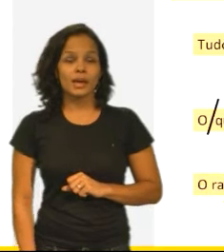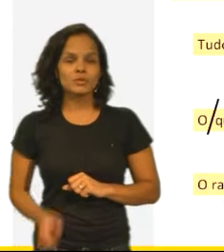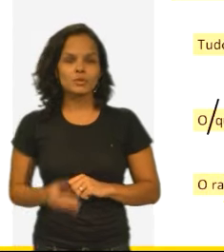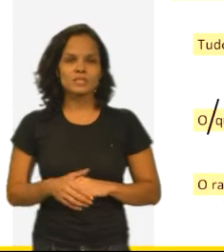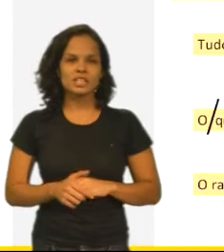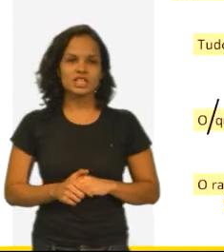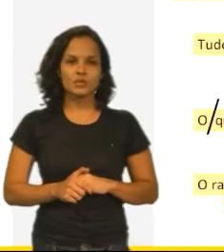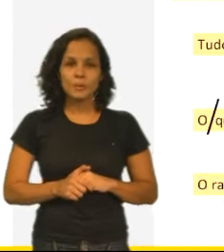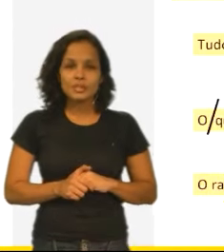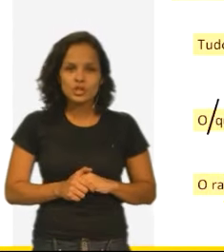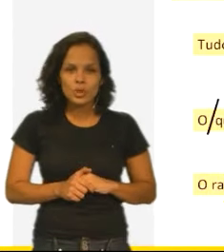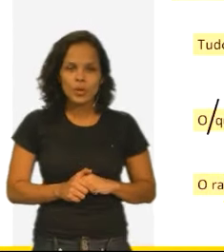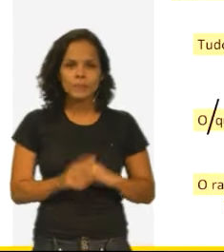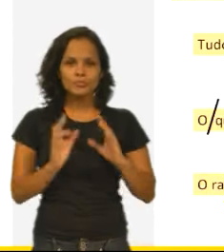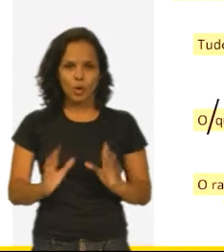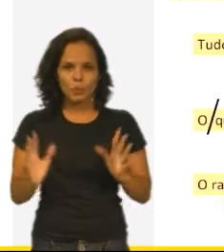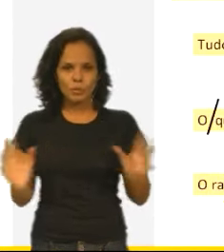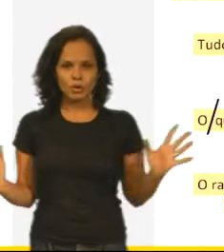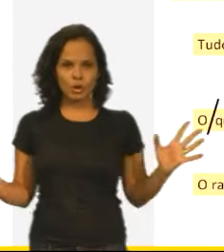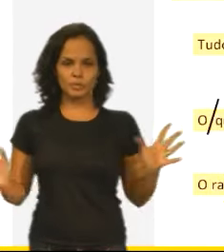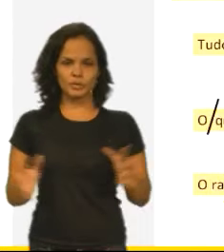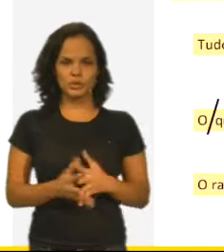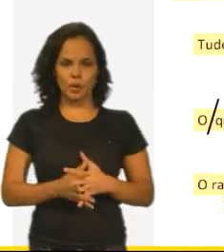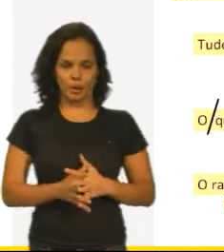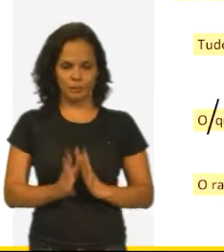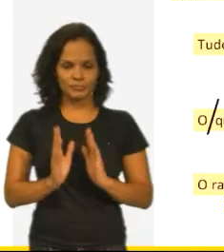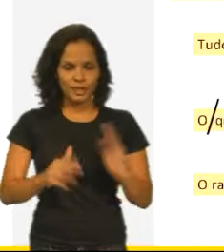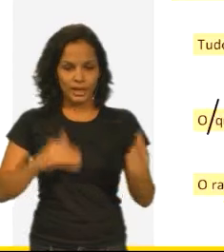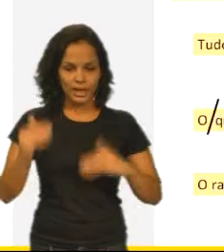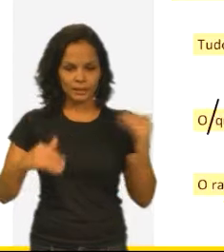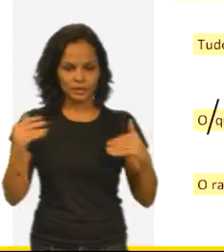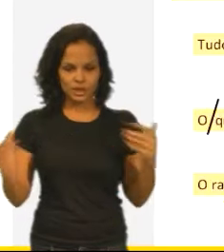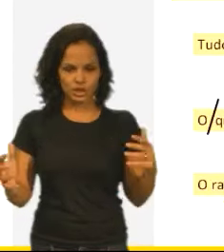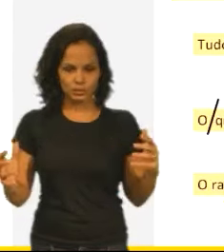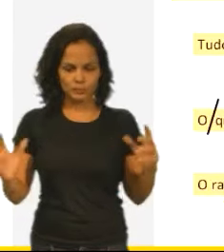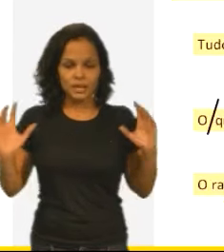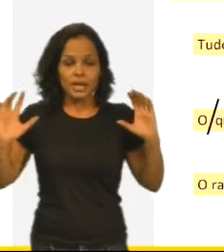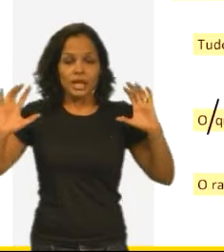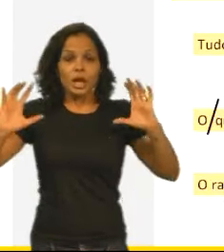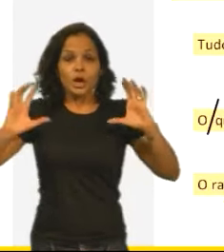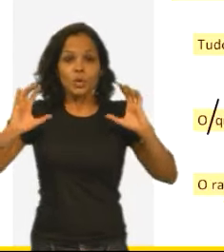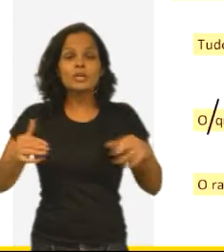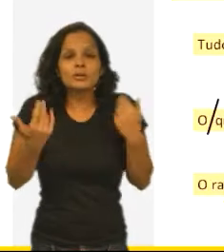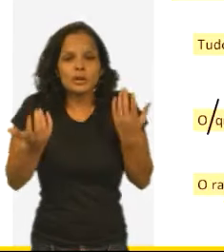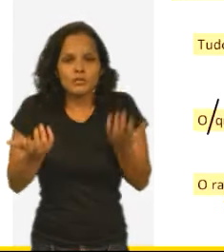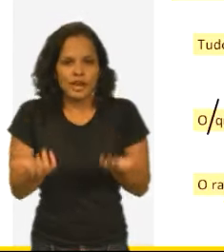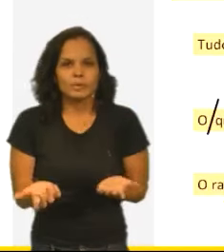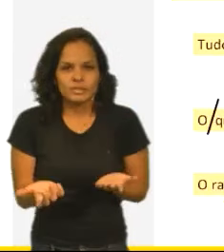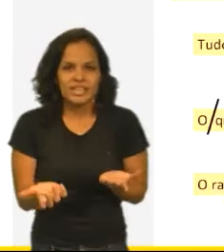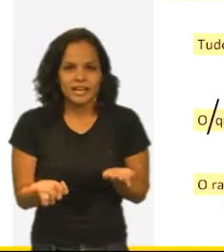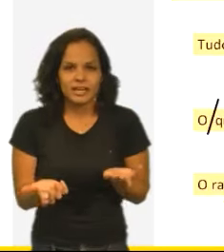um substantivo pessoa ou pronome pessoal. Repetindo. Quando eu tenho o verbo ser,